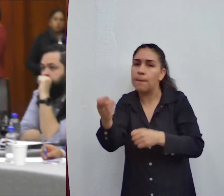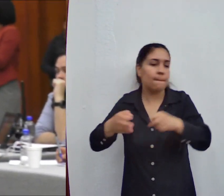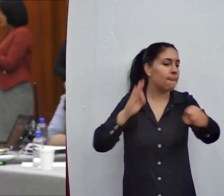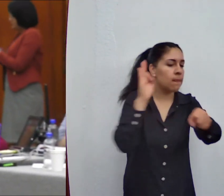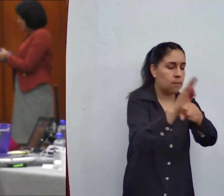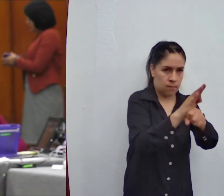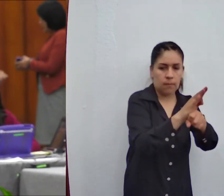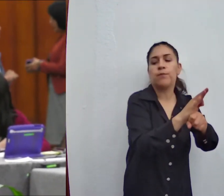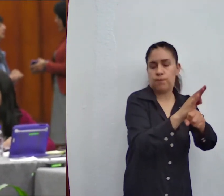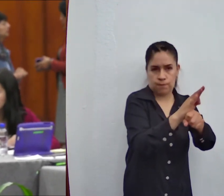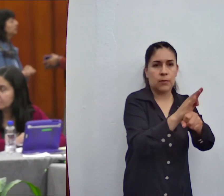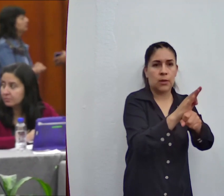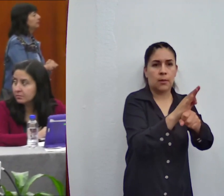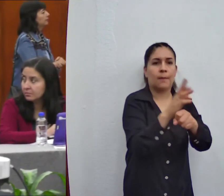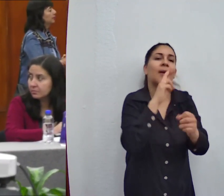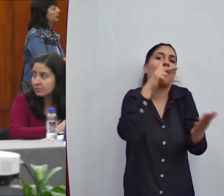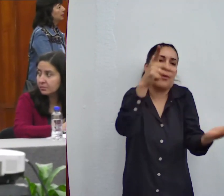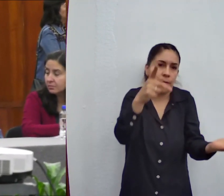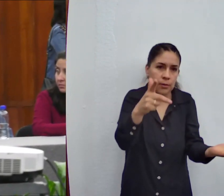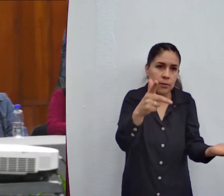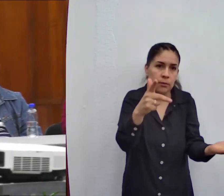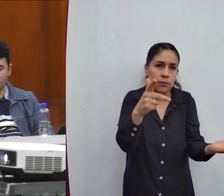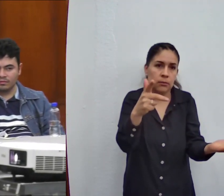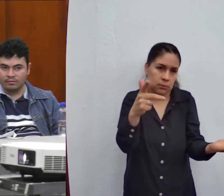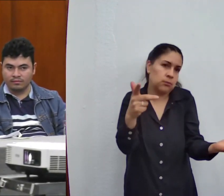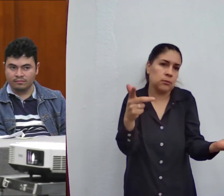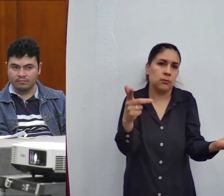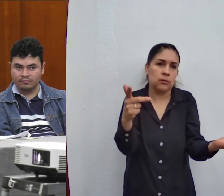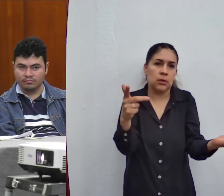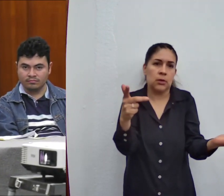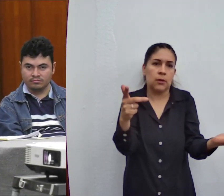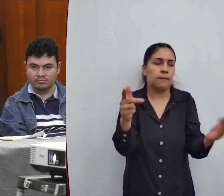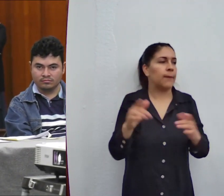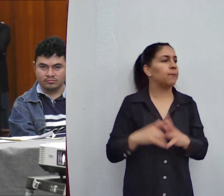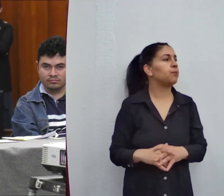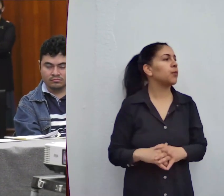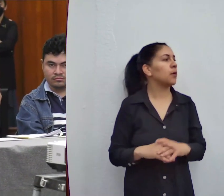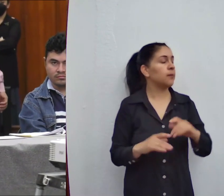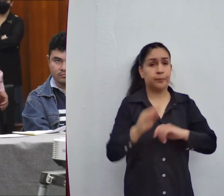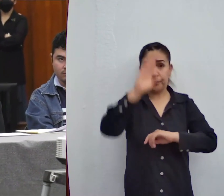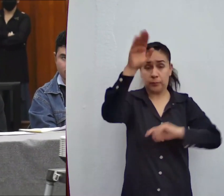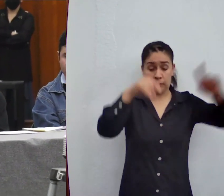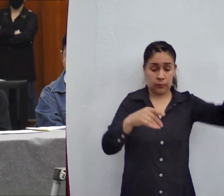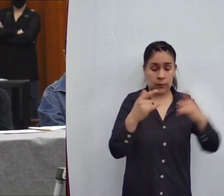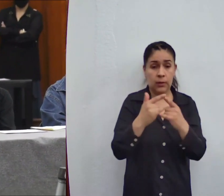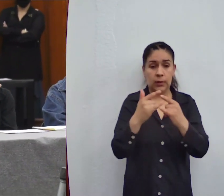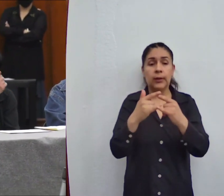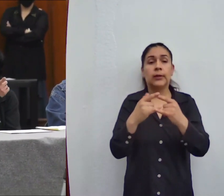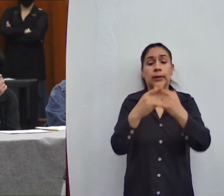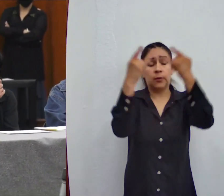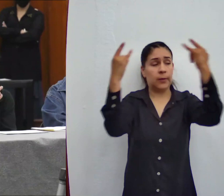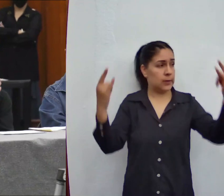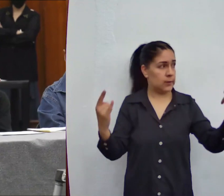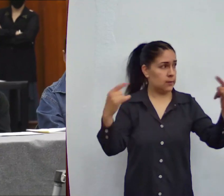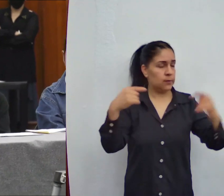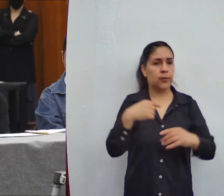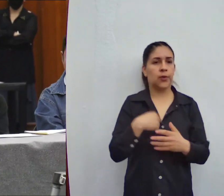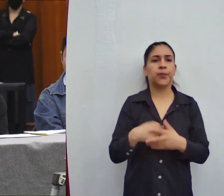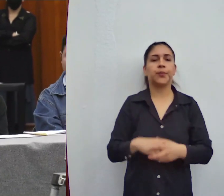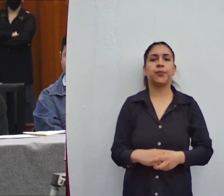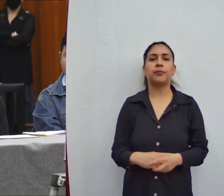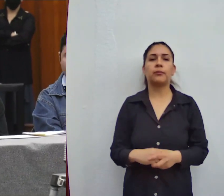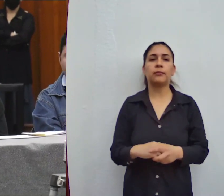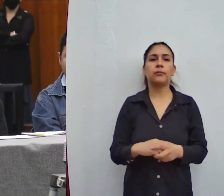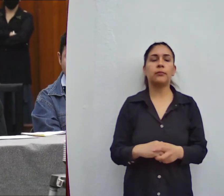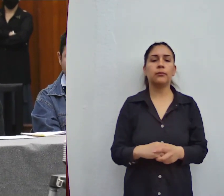hijo con síndrome de Asperger que es parte del espectro autista. Lo que comentaba la señorita de azul,